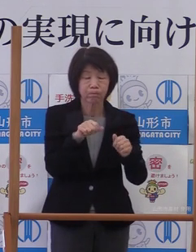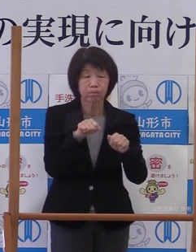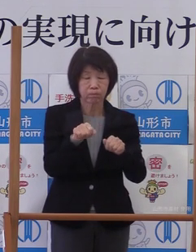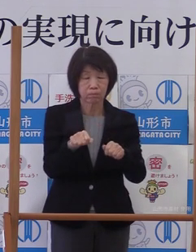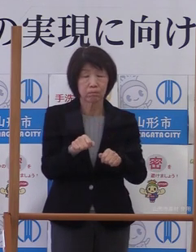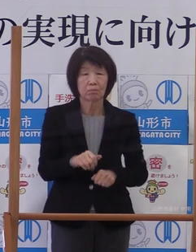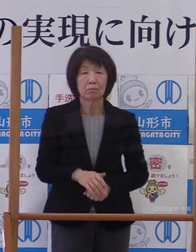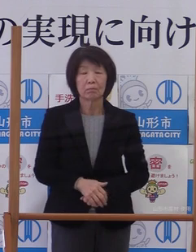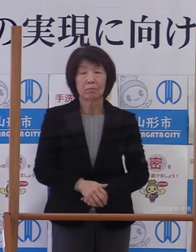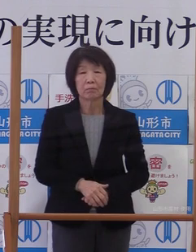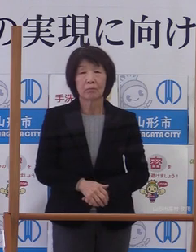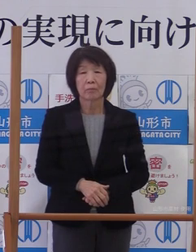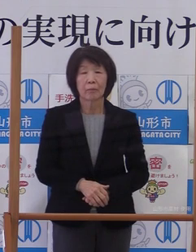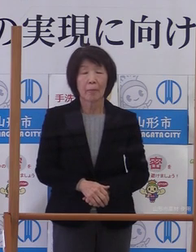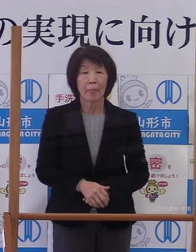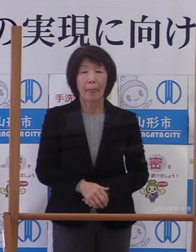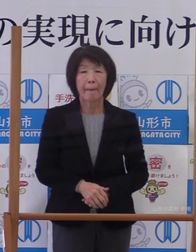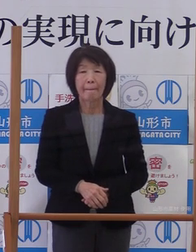ります。